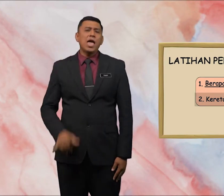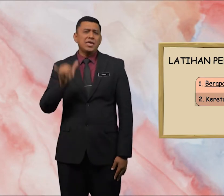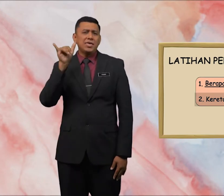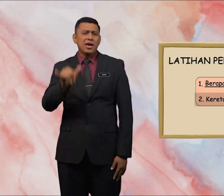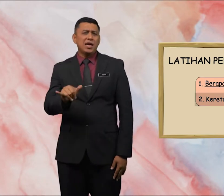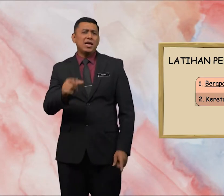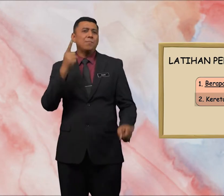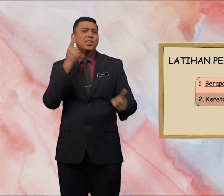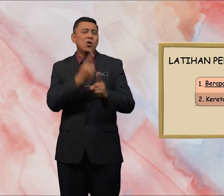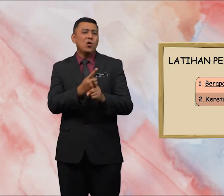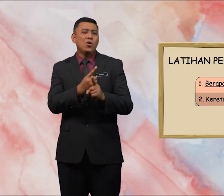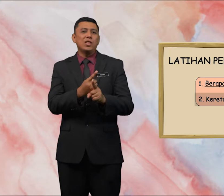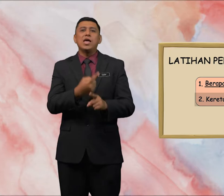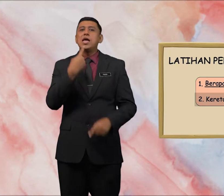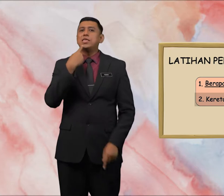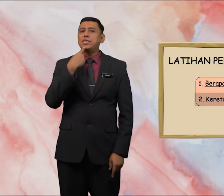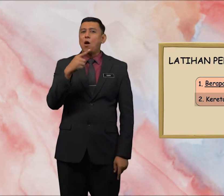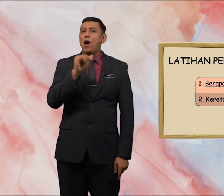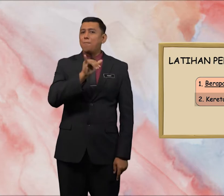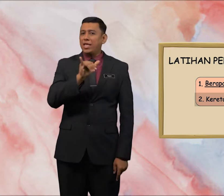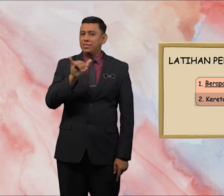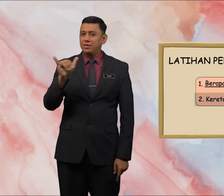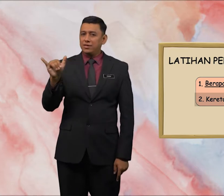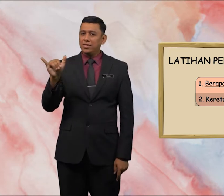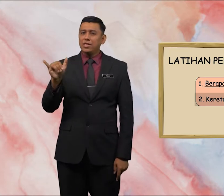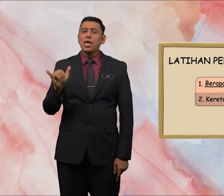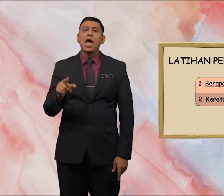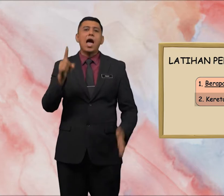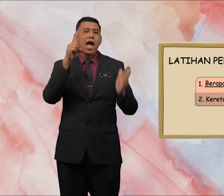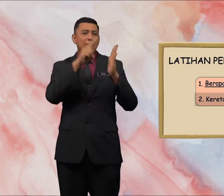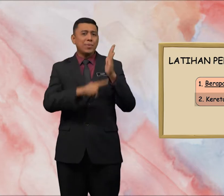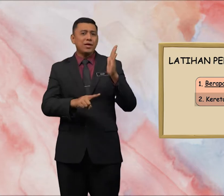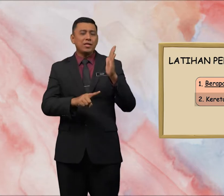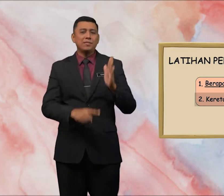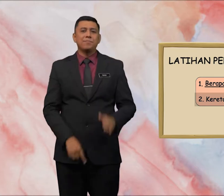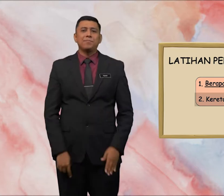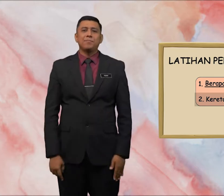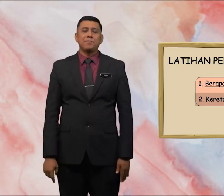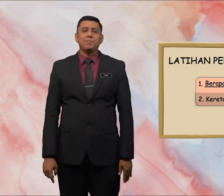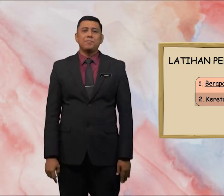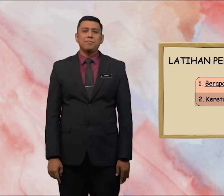Ya, betul. Jawapannya apa?